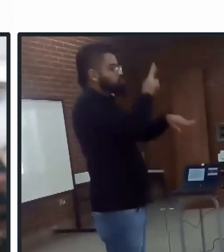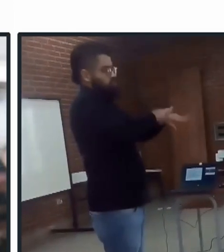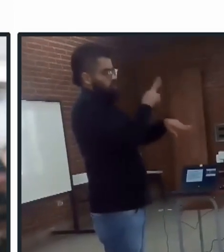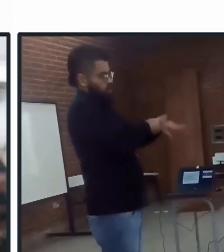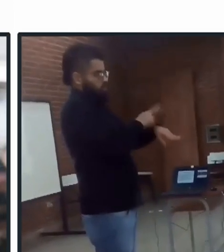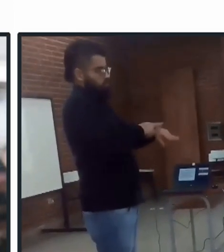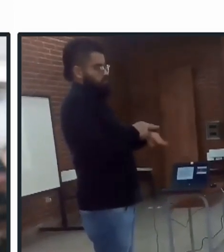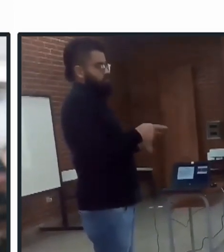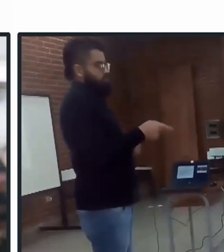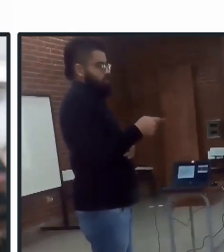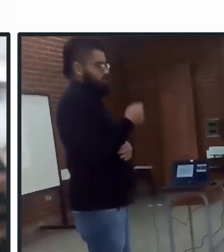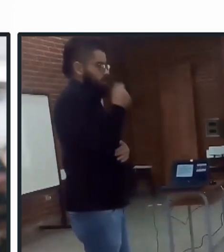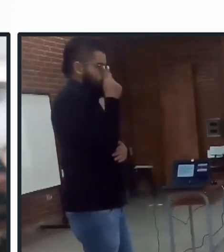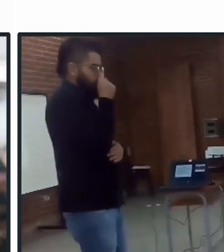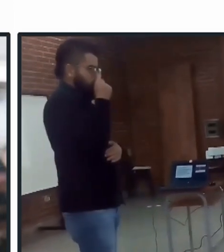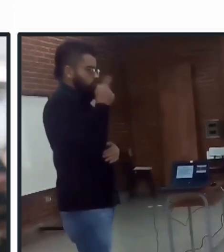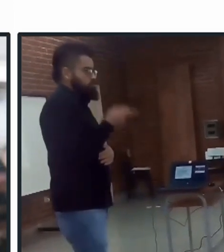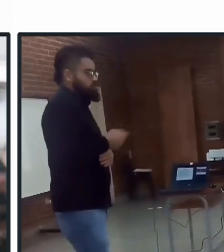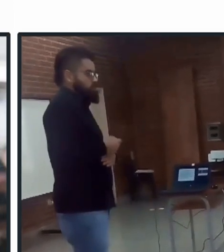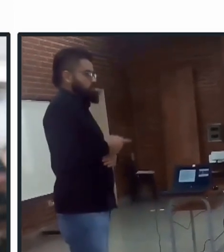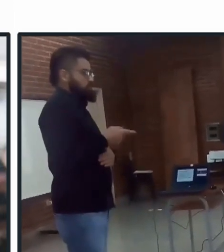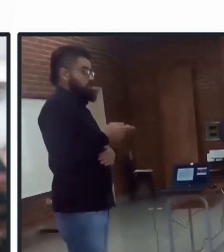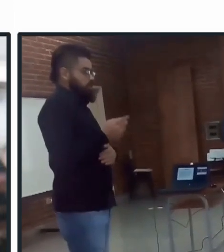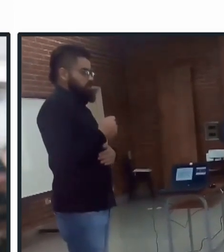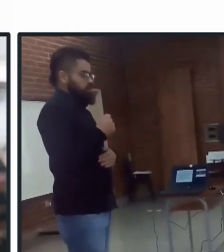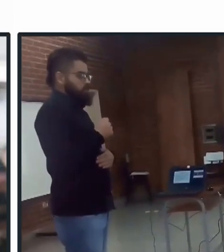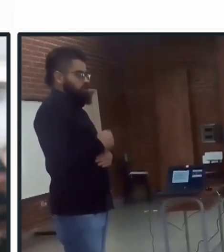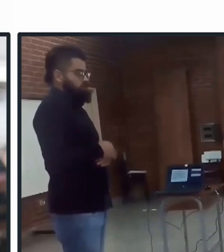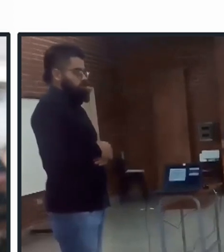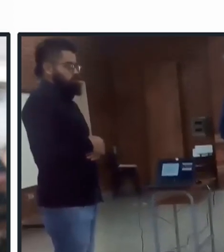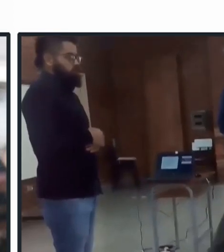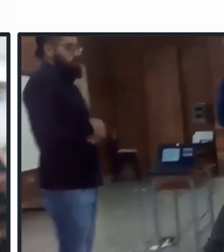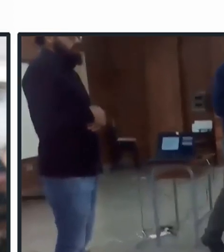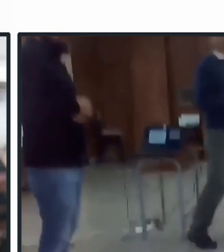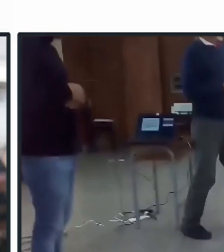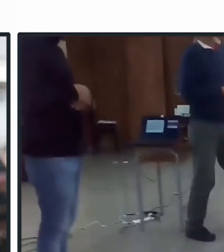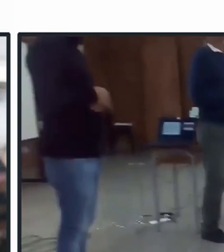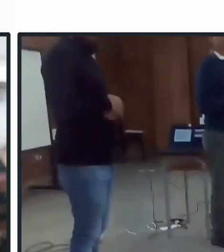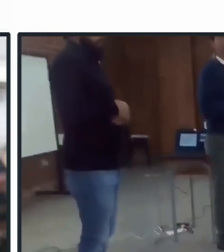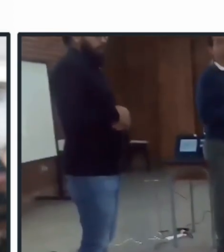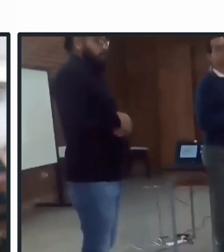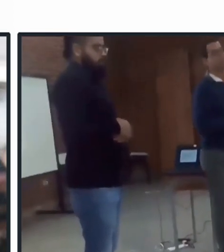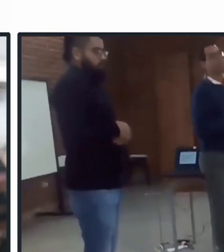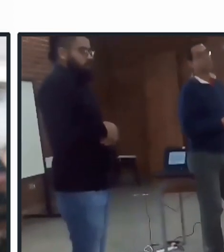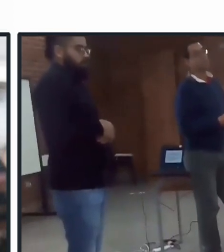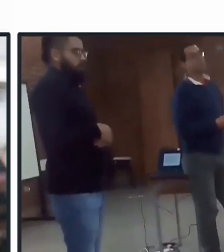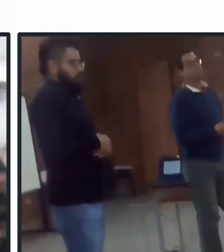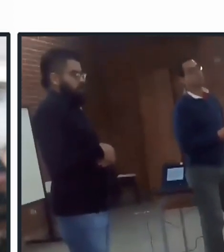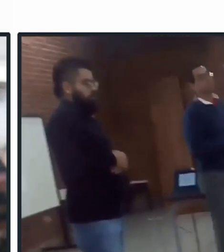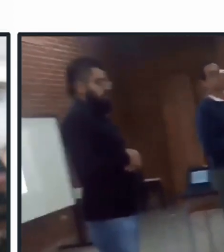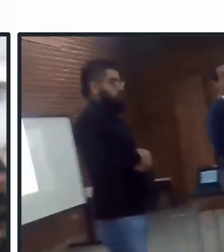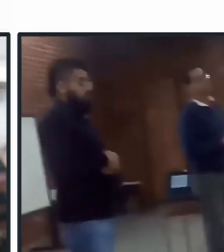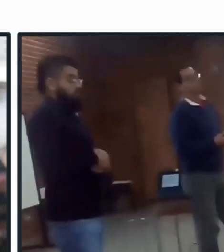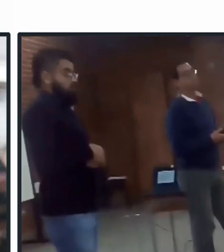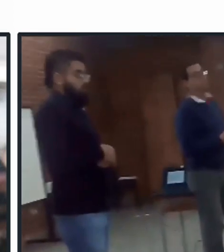Correcto. Para decir a todos los medios de comunicación de que hay que buscar las maneras, las